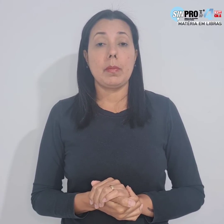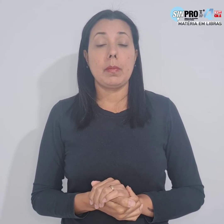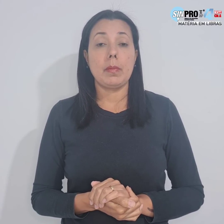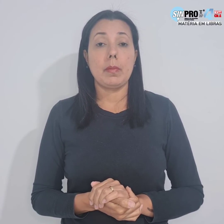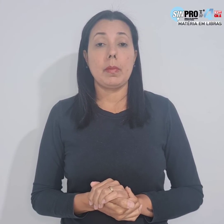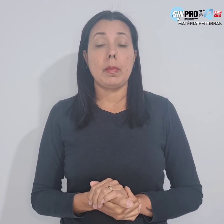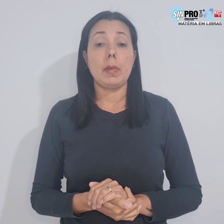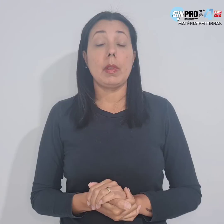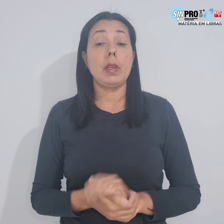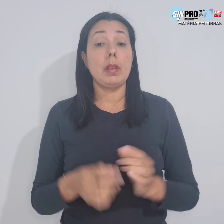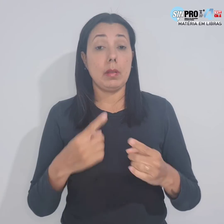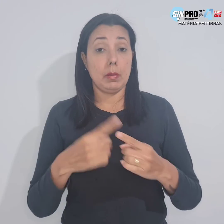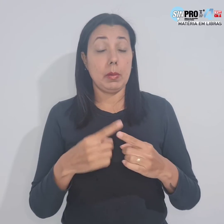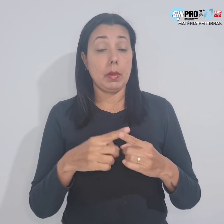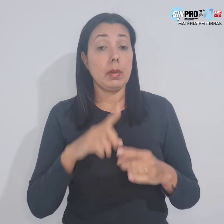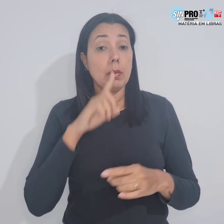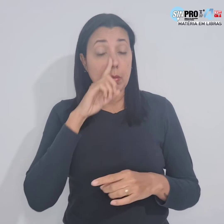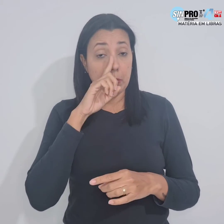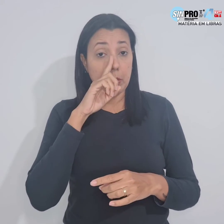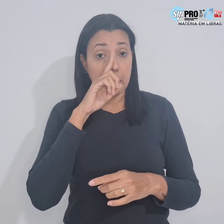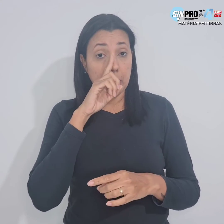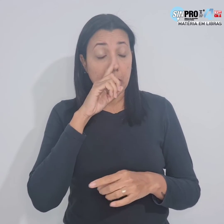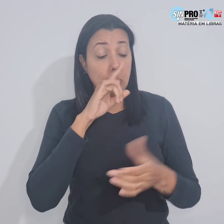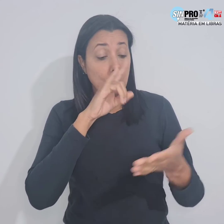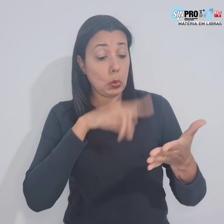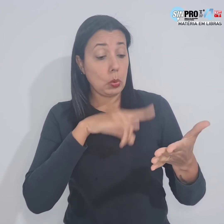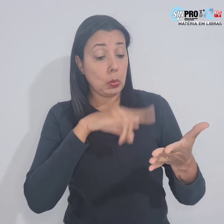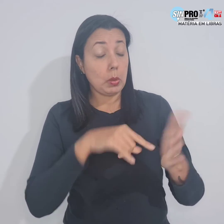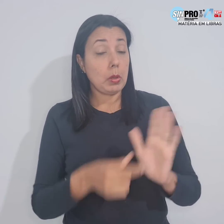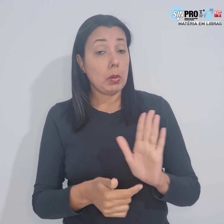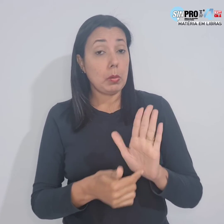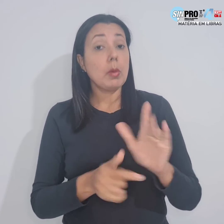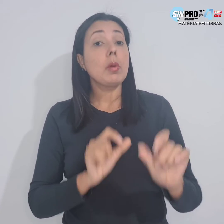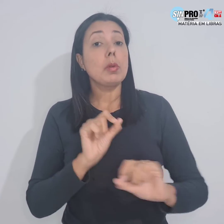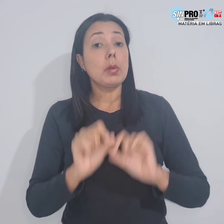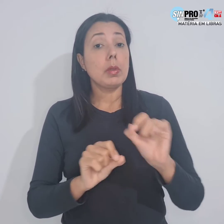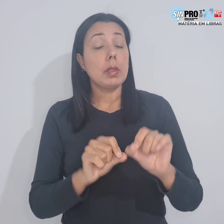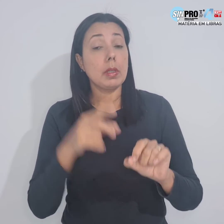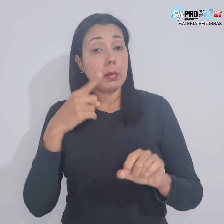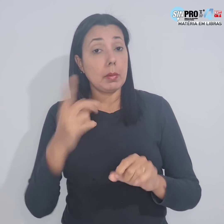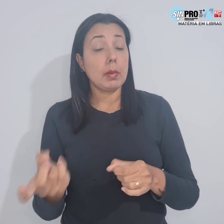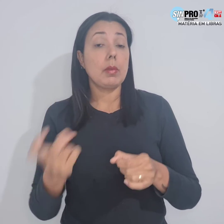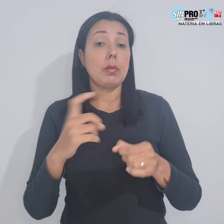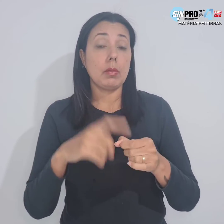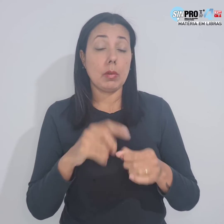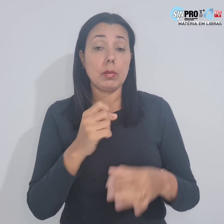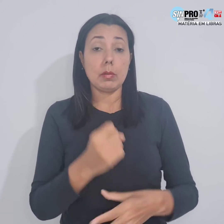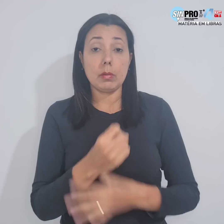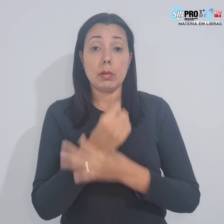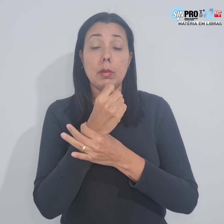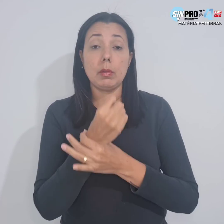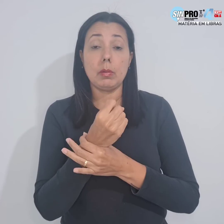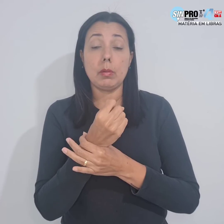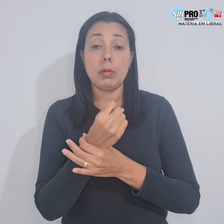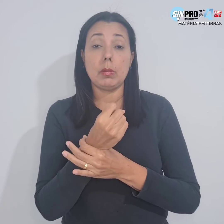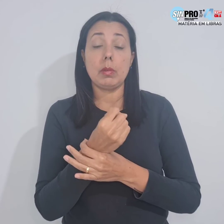Em razão desse alto risco, o documento aponta que, para o retorno seguro às atividades